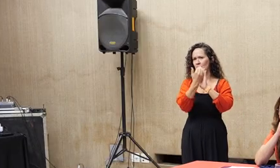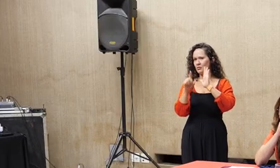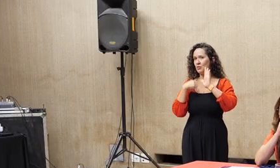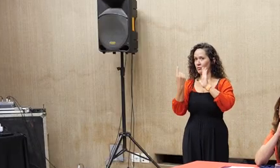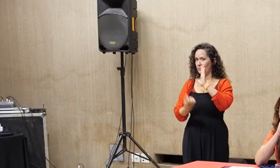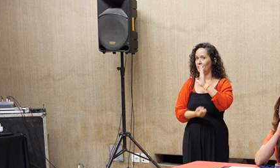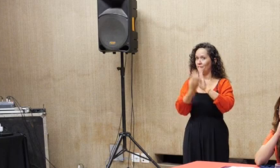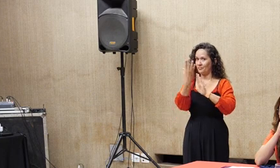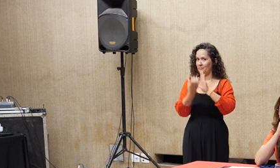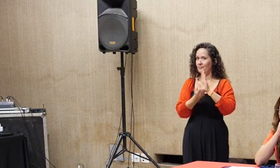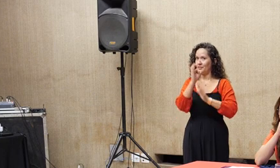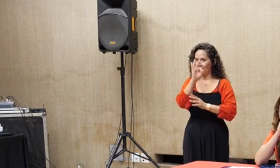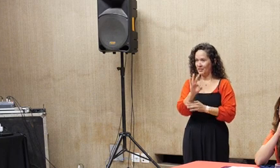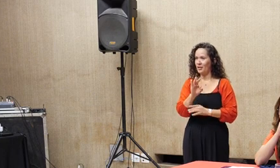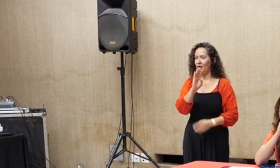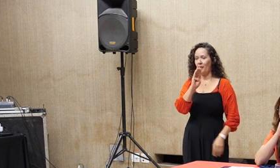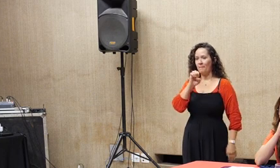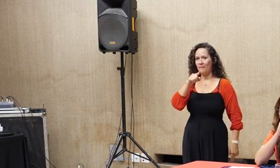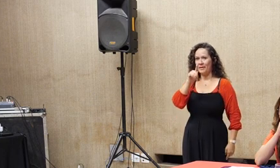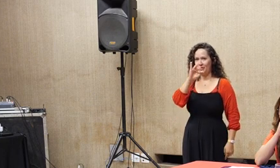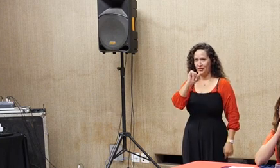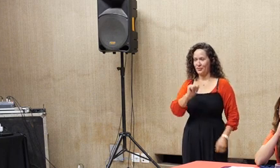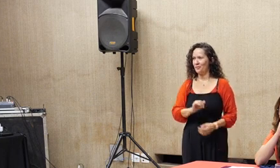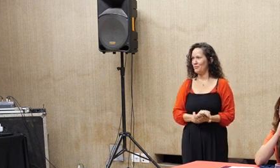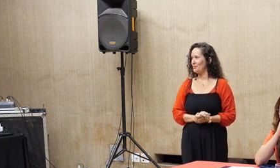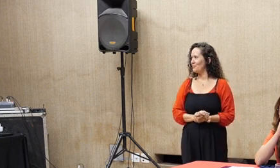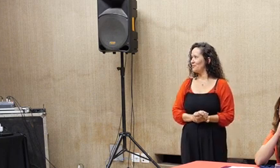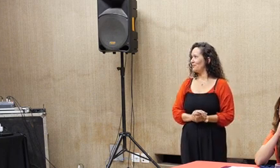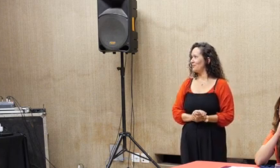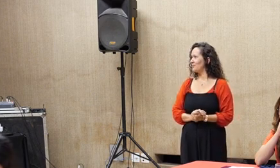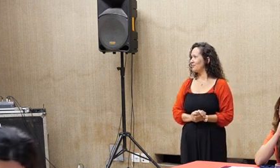estamos construindo, né, Benedito?